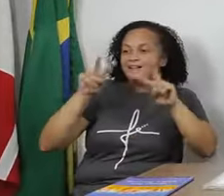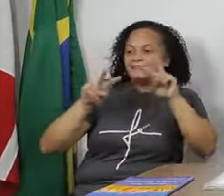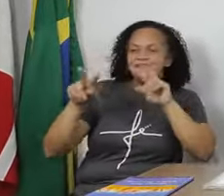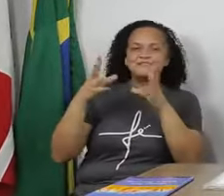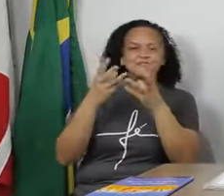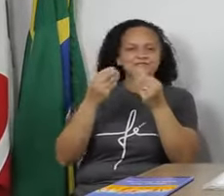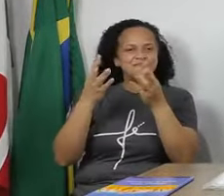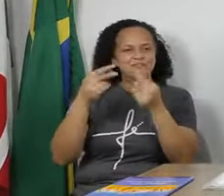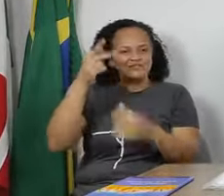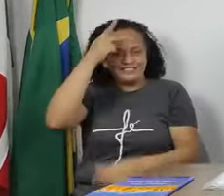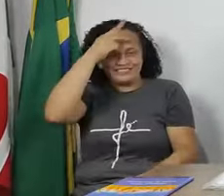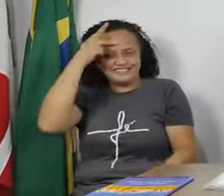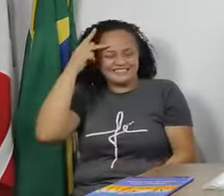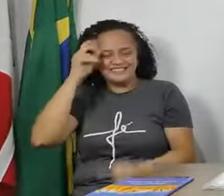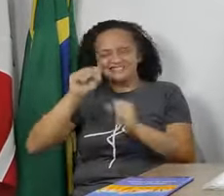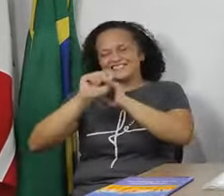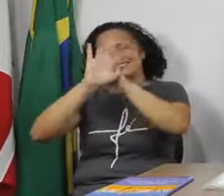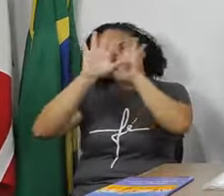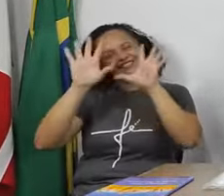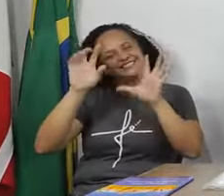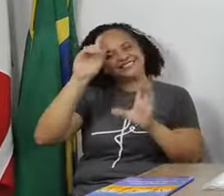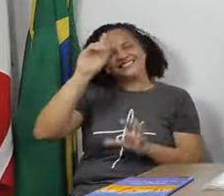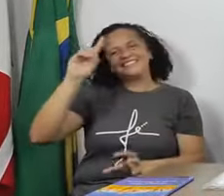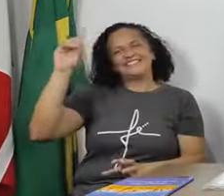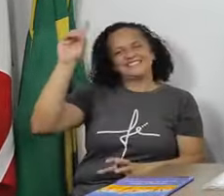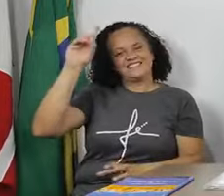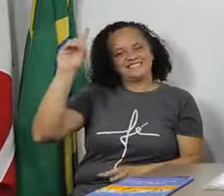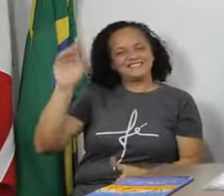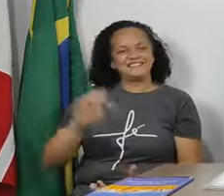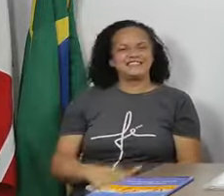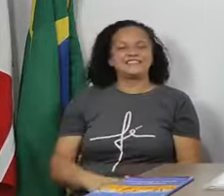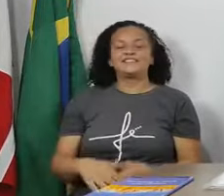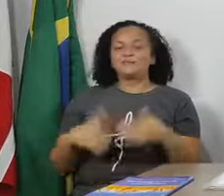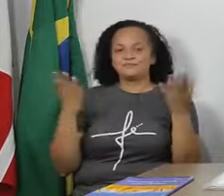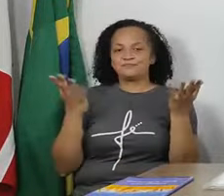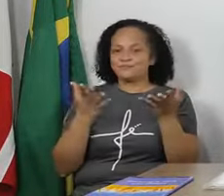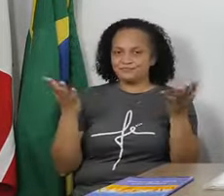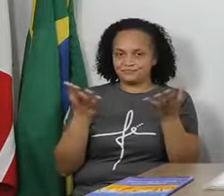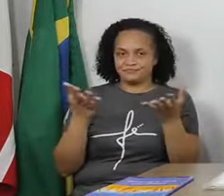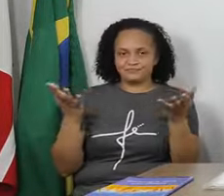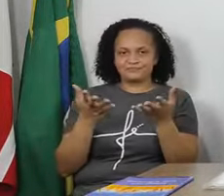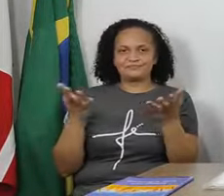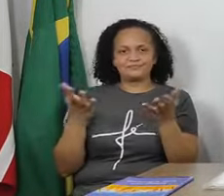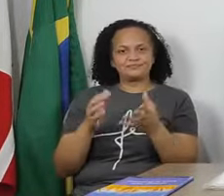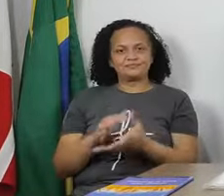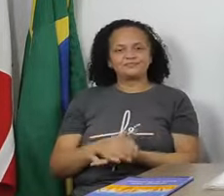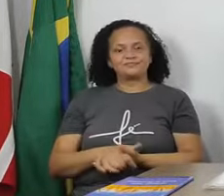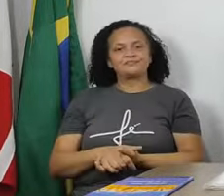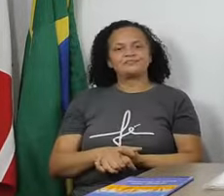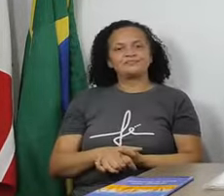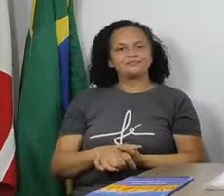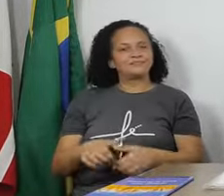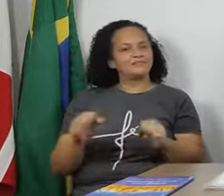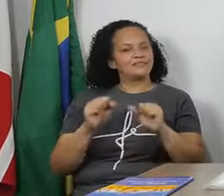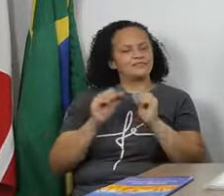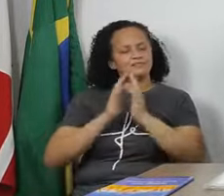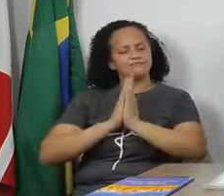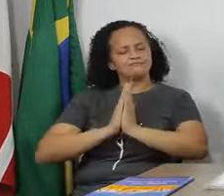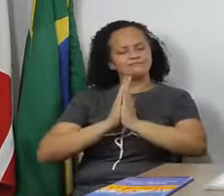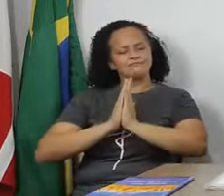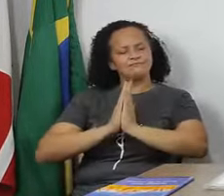irmãos, glória a Deus por isso. E eu quero agora, nesse momento, poder fazer uma